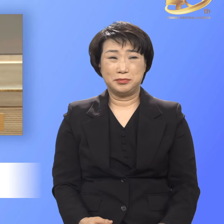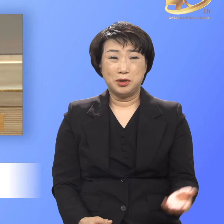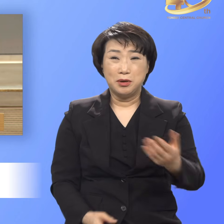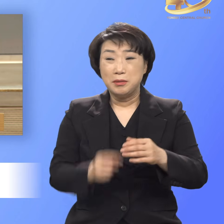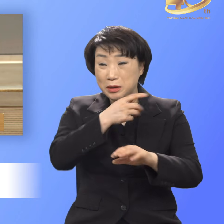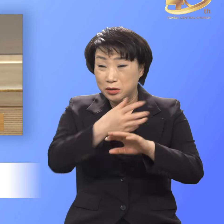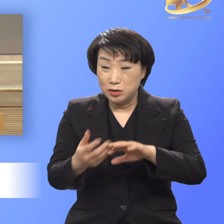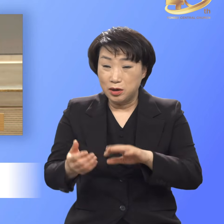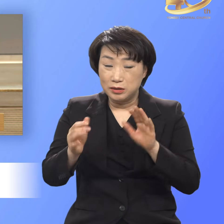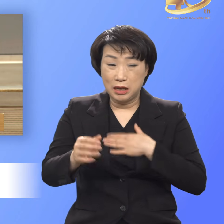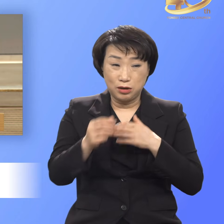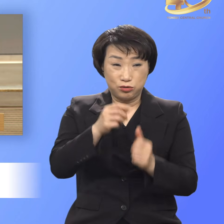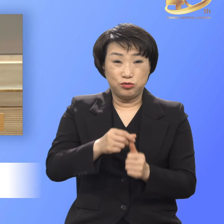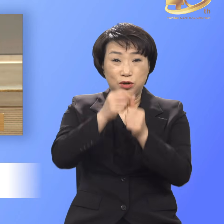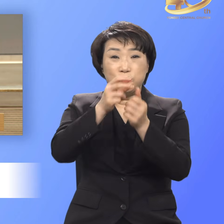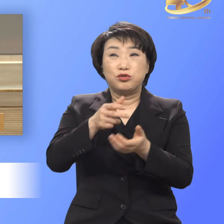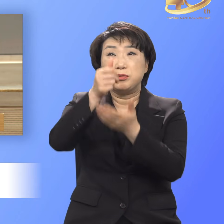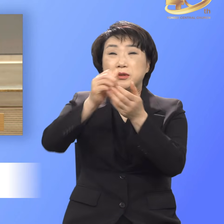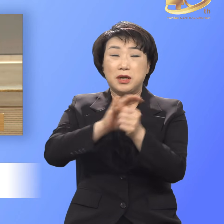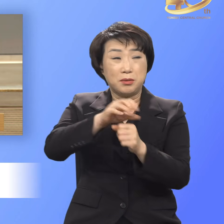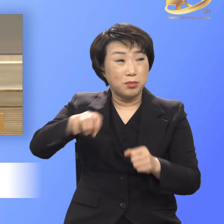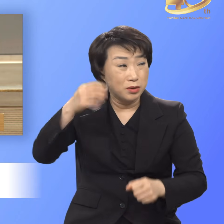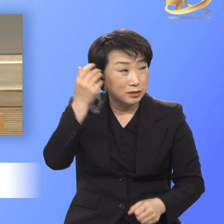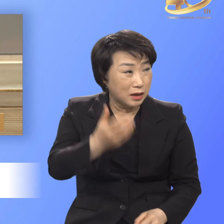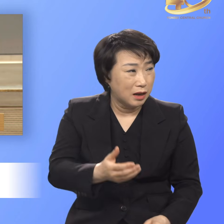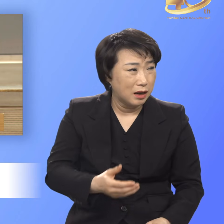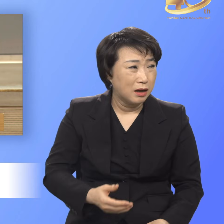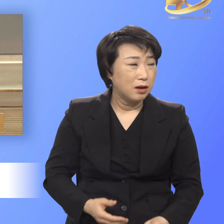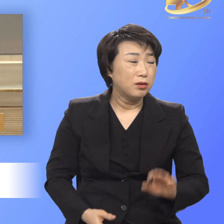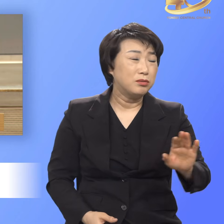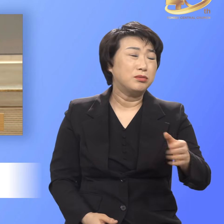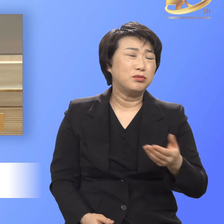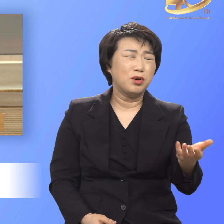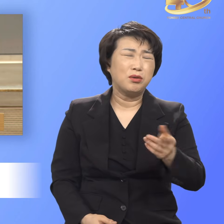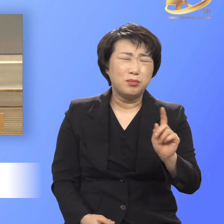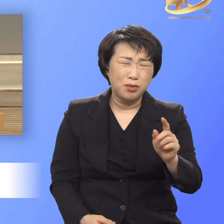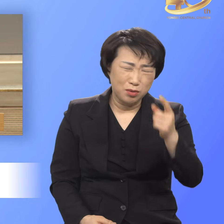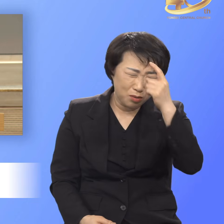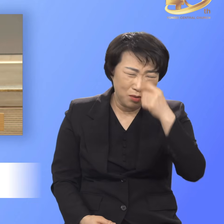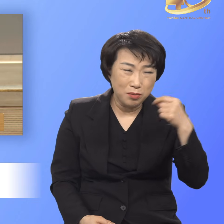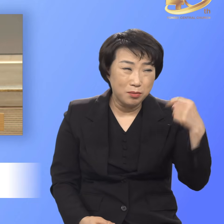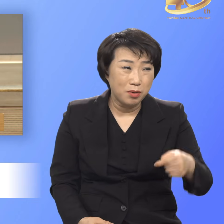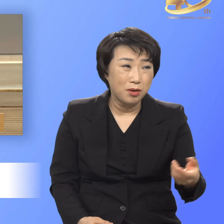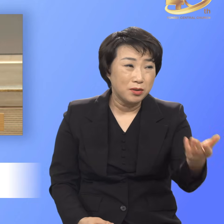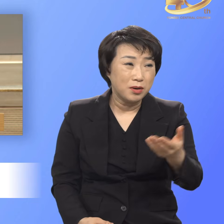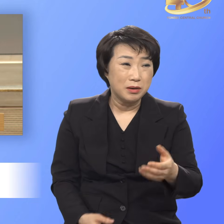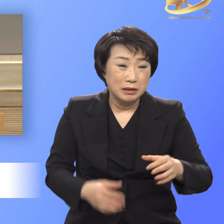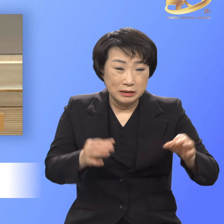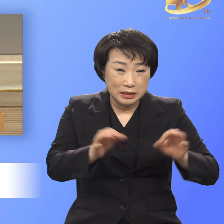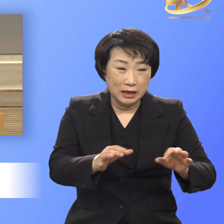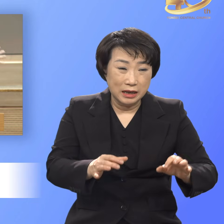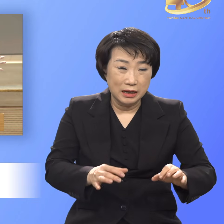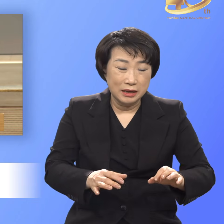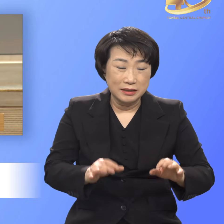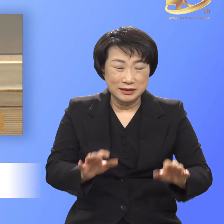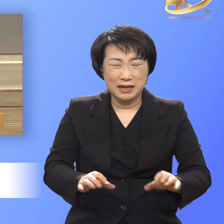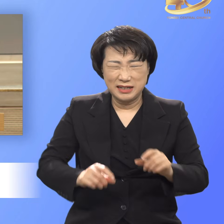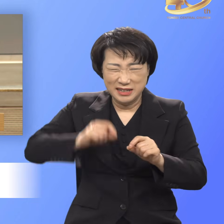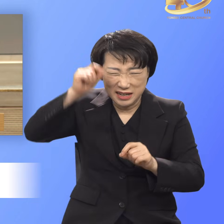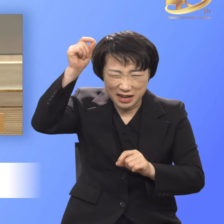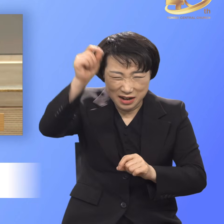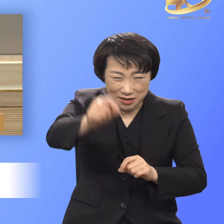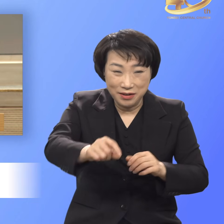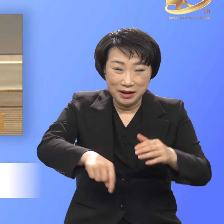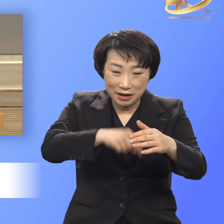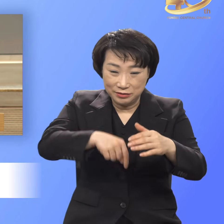어떻게 피 흘려서 나를 구원하신 주님 사랑을 버려? 그리고 무슨 오기로 잠깐 영혼 속에